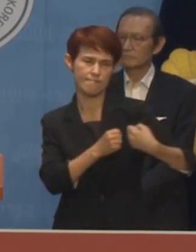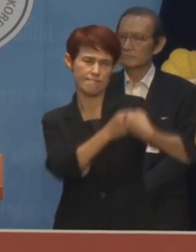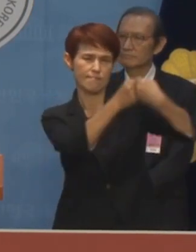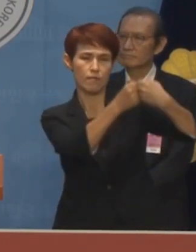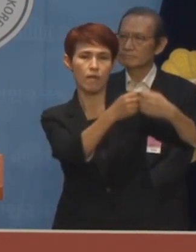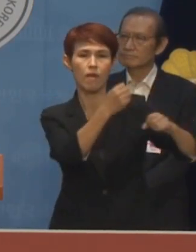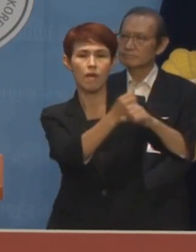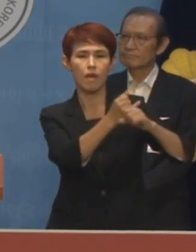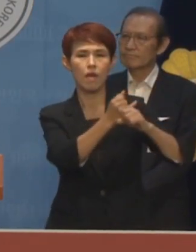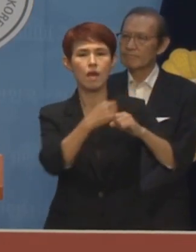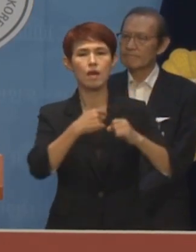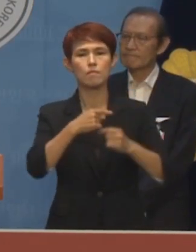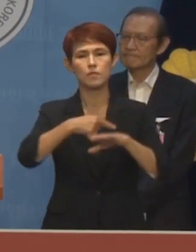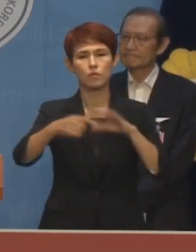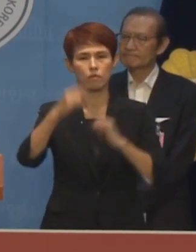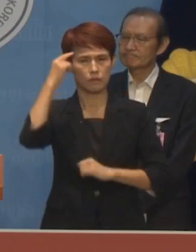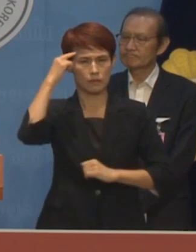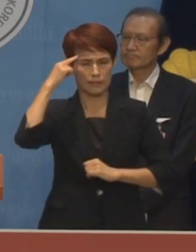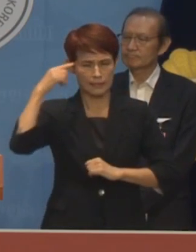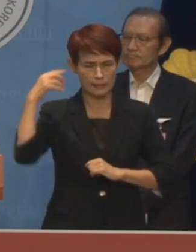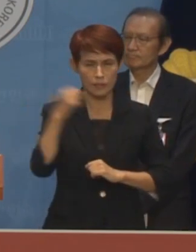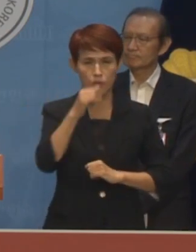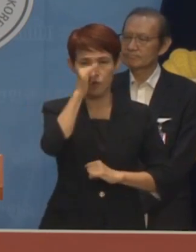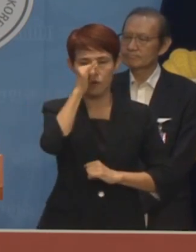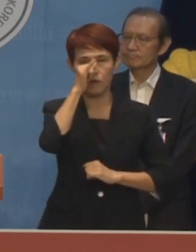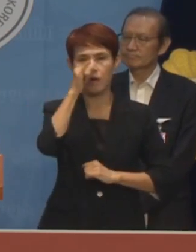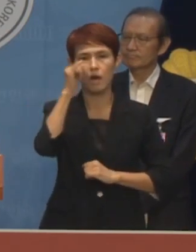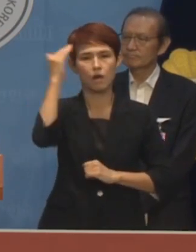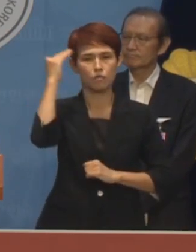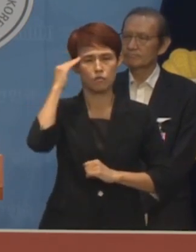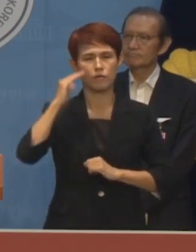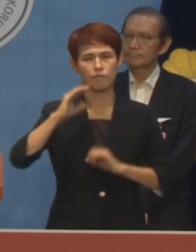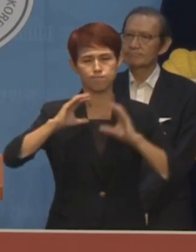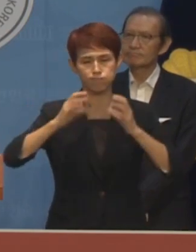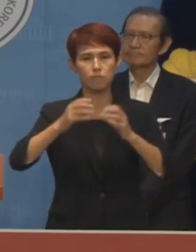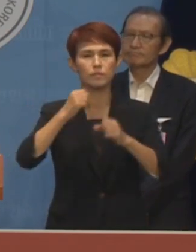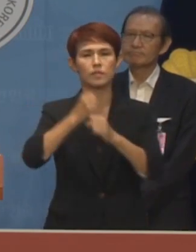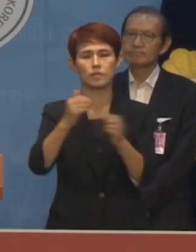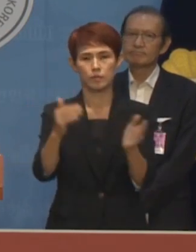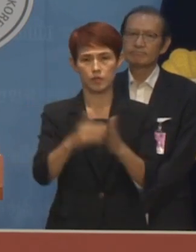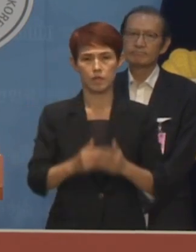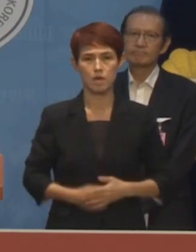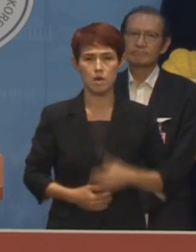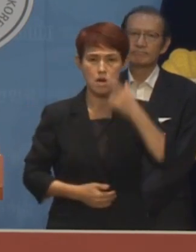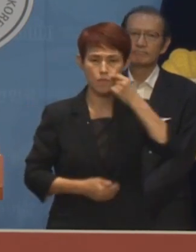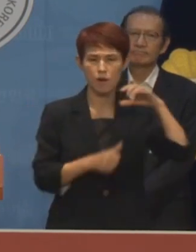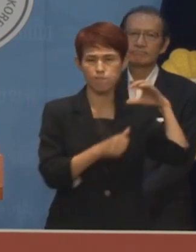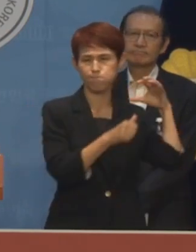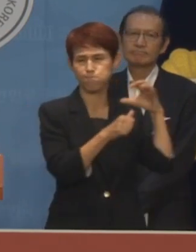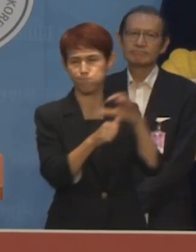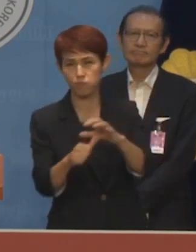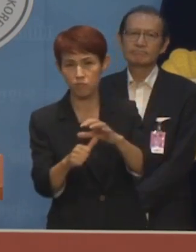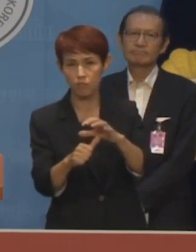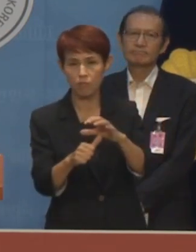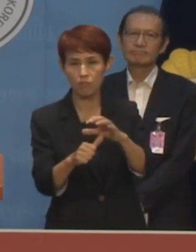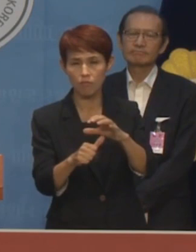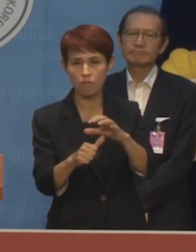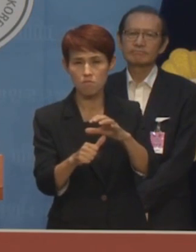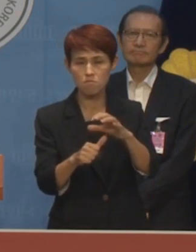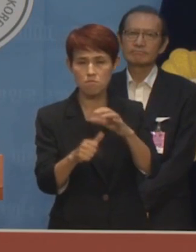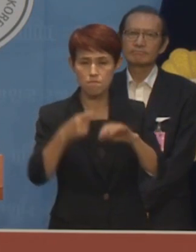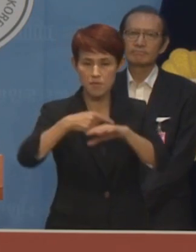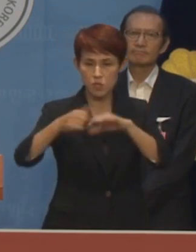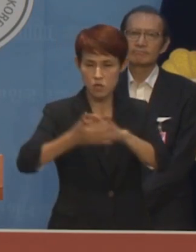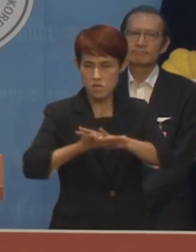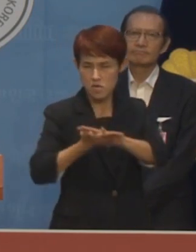수호하며 이룩한 대한민국입니다. 일본 제국주의의 강압적이고 포괄적으로 민족 문화 말살을